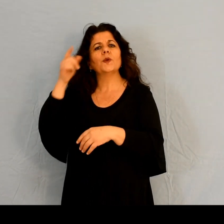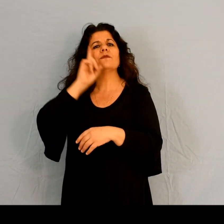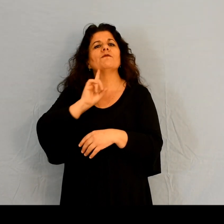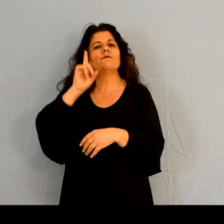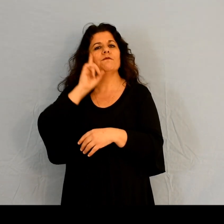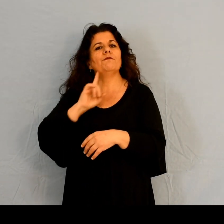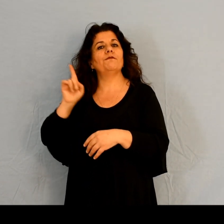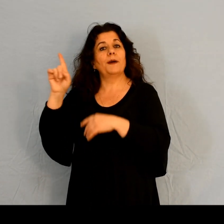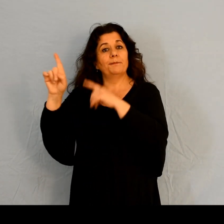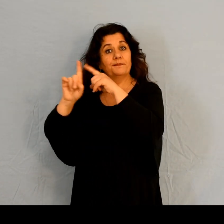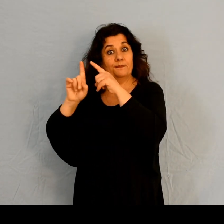Anne,